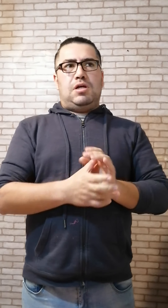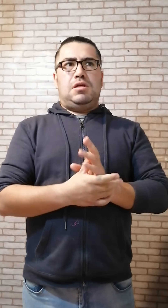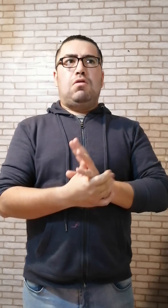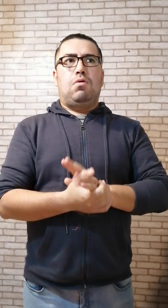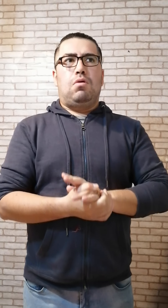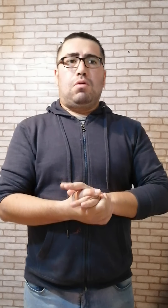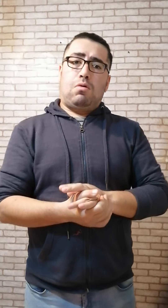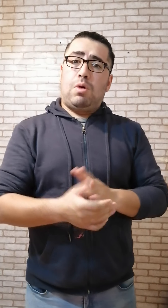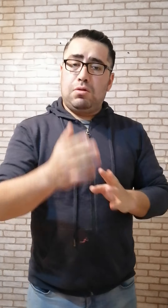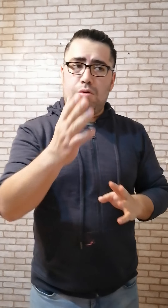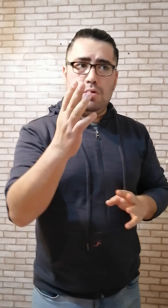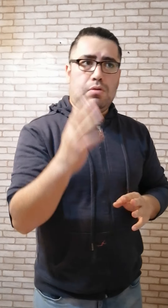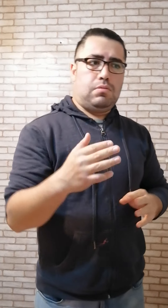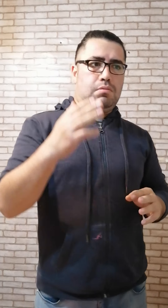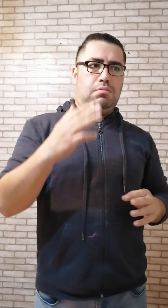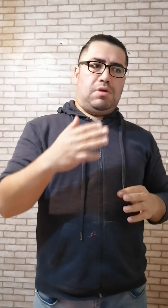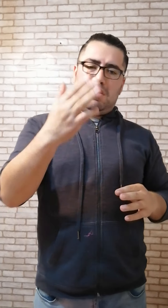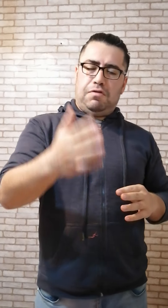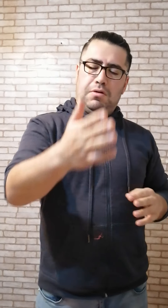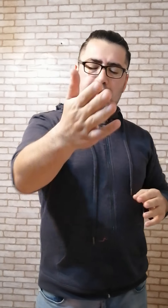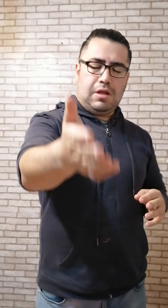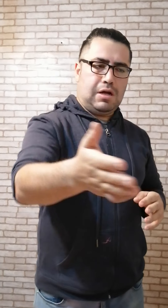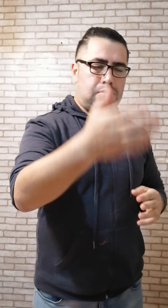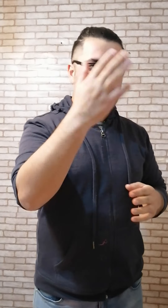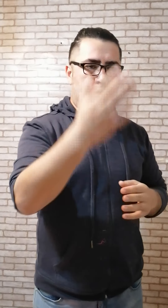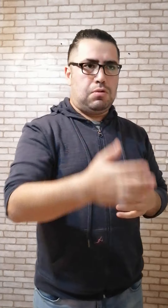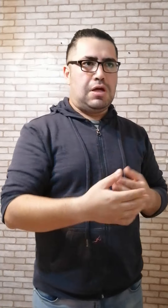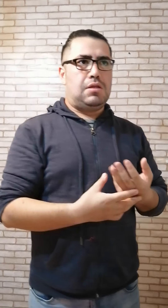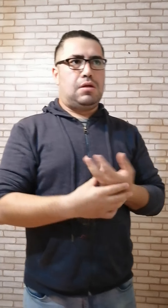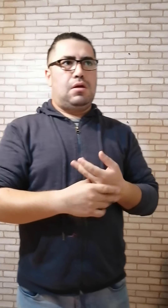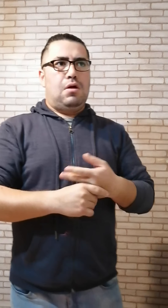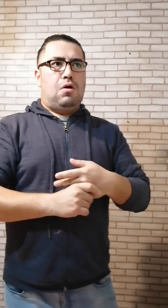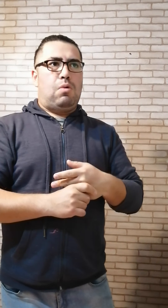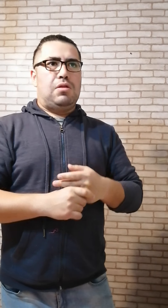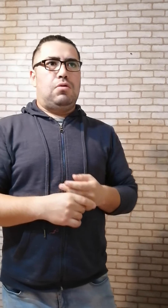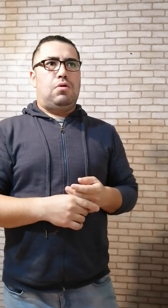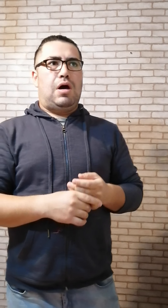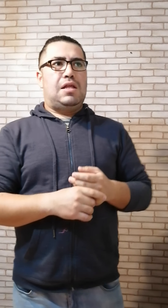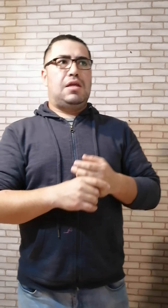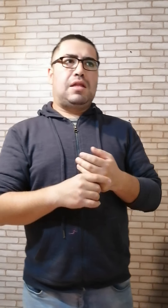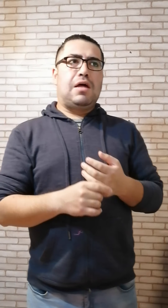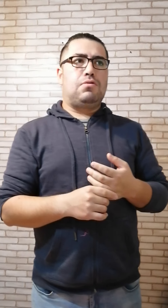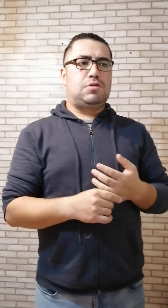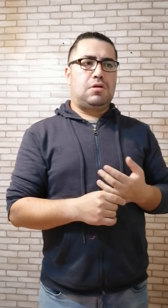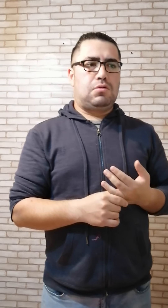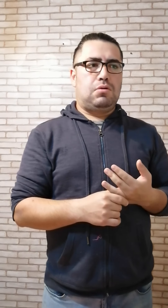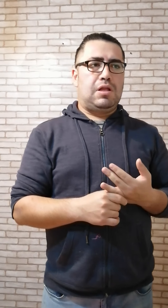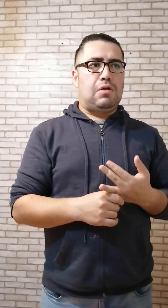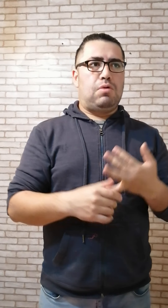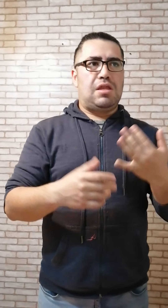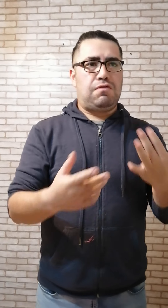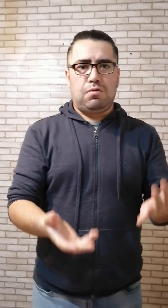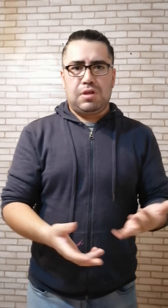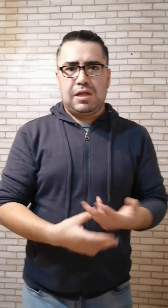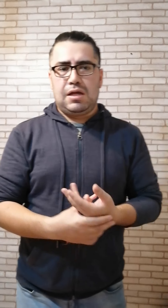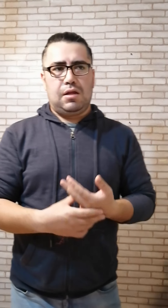así como cuando me refiero en este caso a los estudiantes cuando han estado cierto en alguna dificultad en el